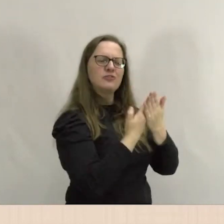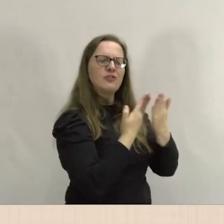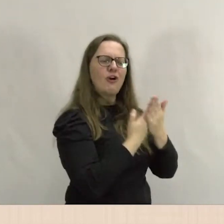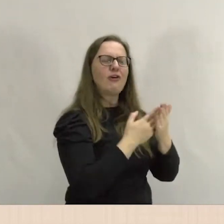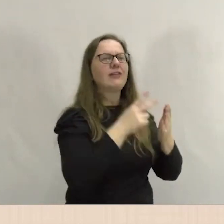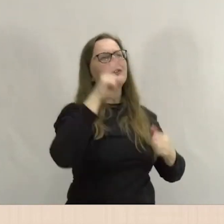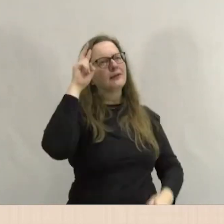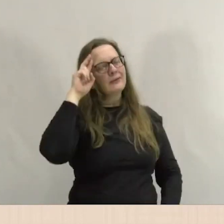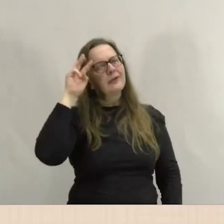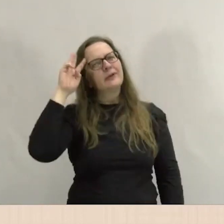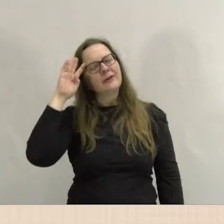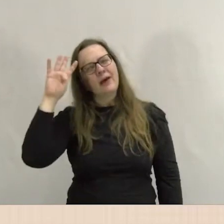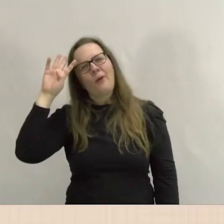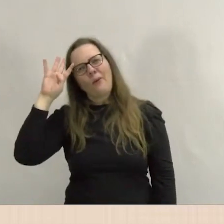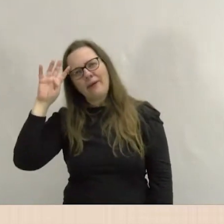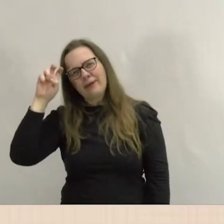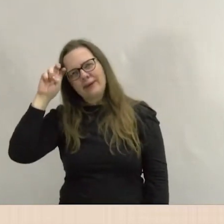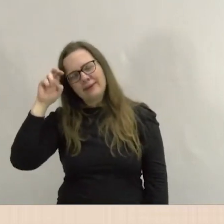Geração de jovens santos.